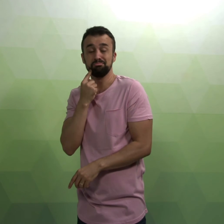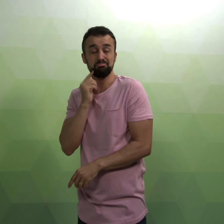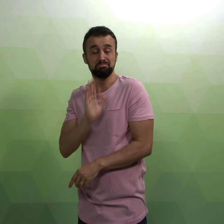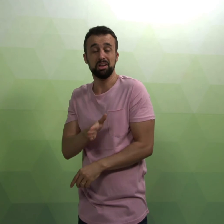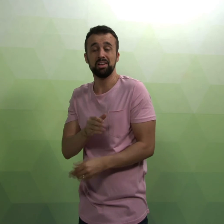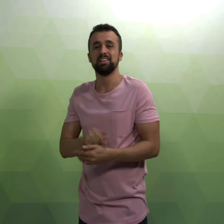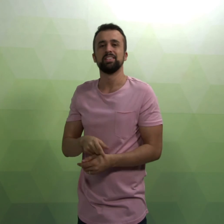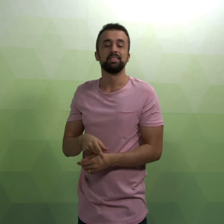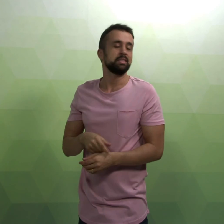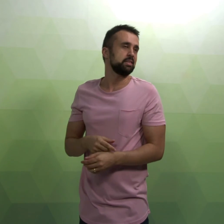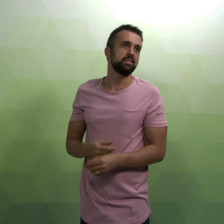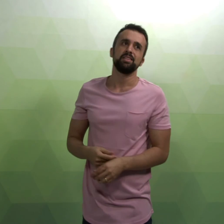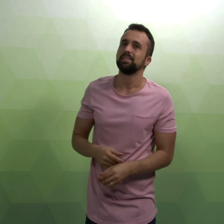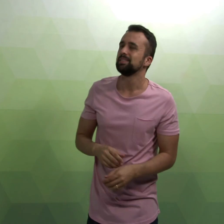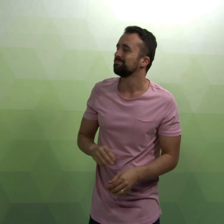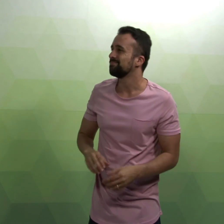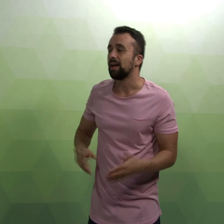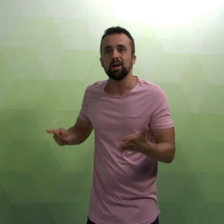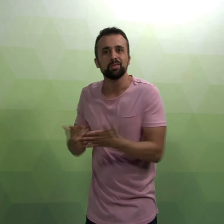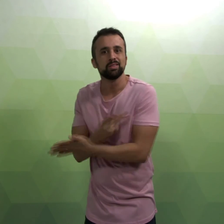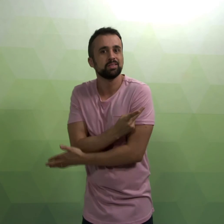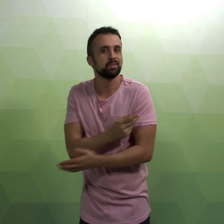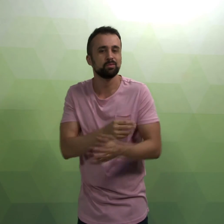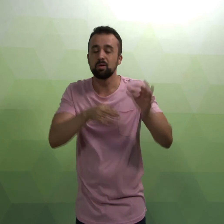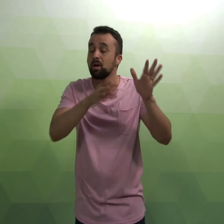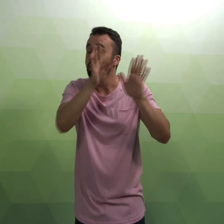surdos. Os resultados foram muito positivos.